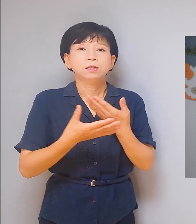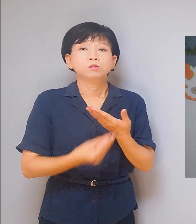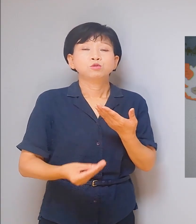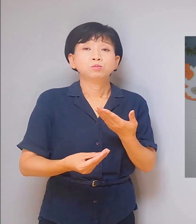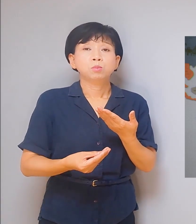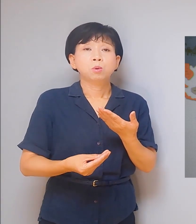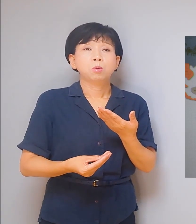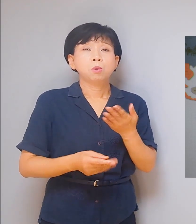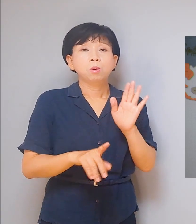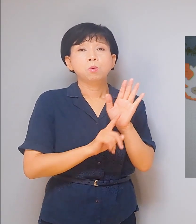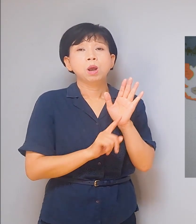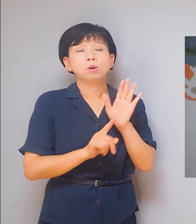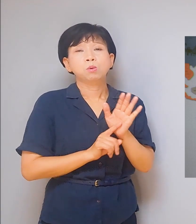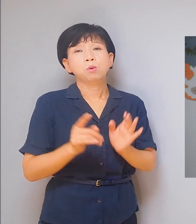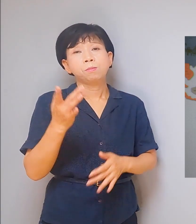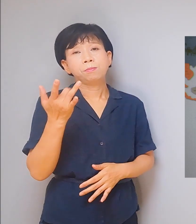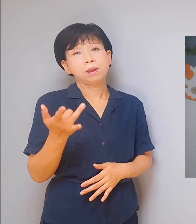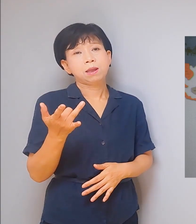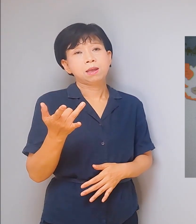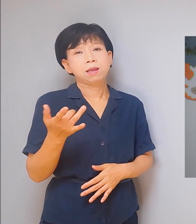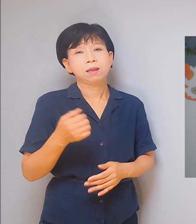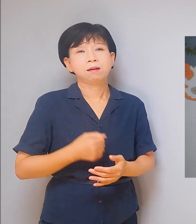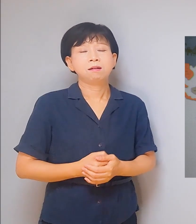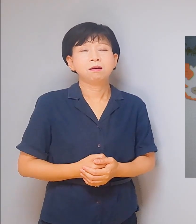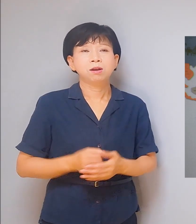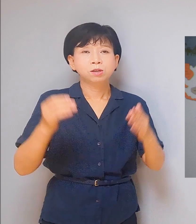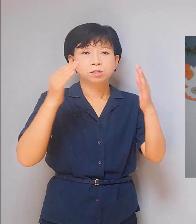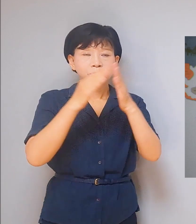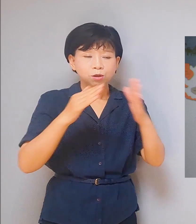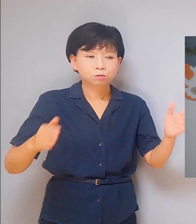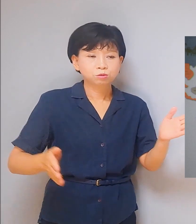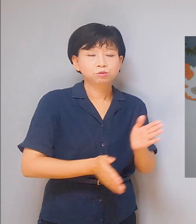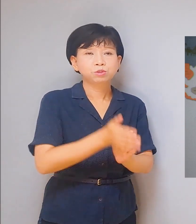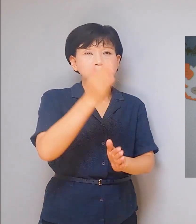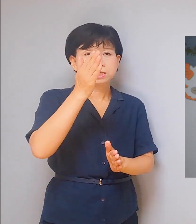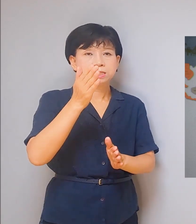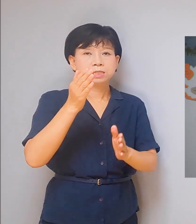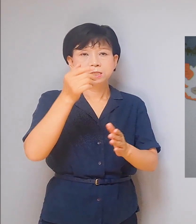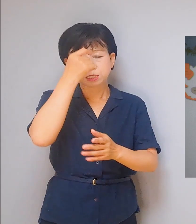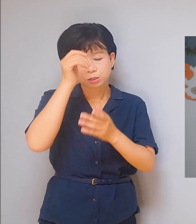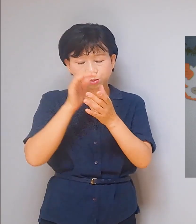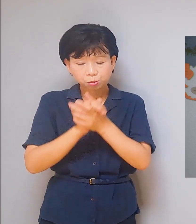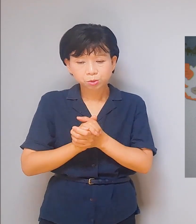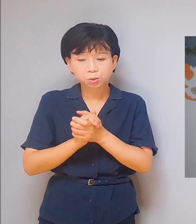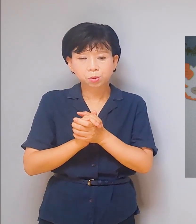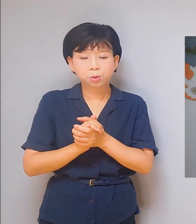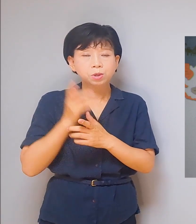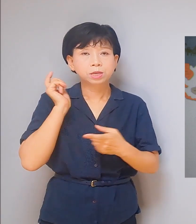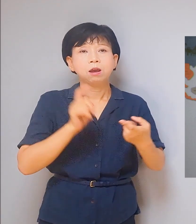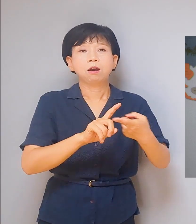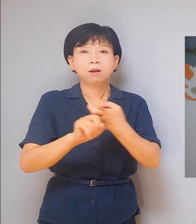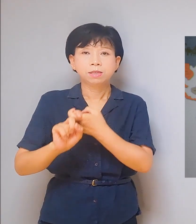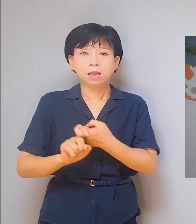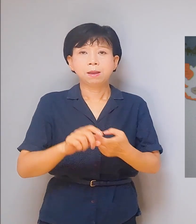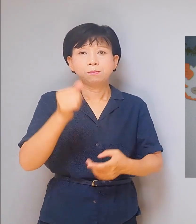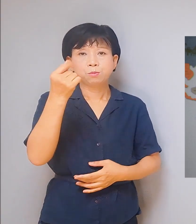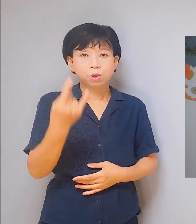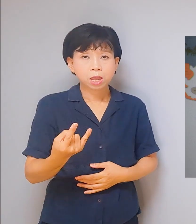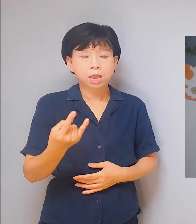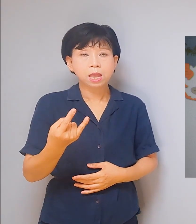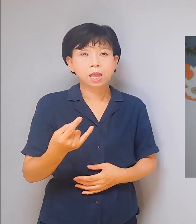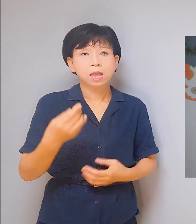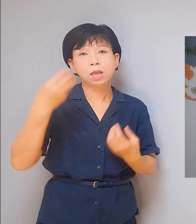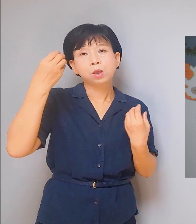좀 빠졌어요. 우리 전주시 기독교연합회에서 티켓이 많이 왔는데 공연을